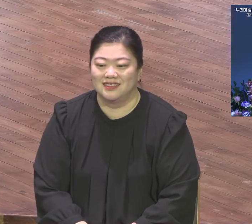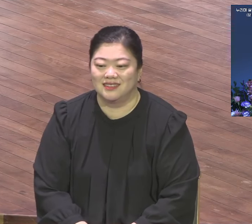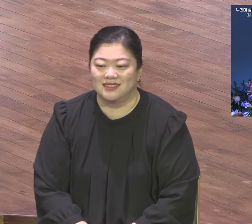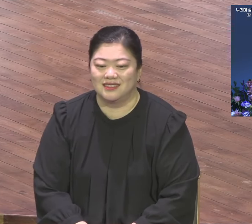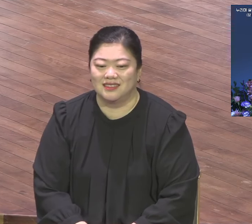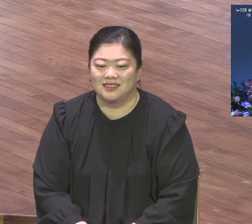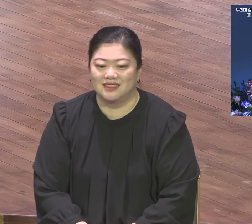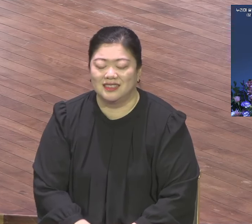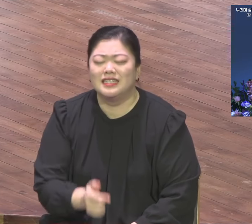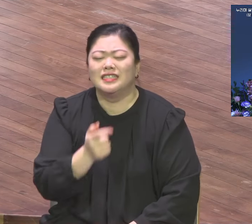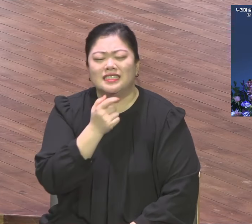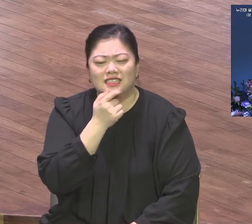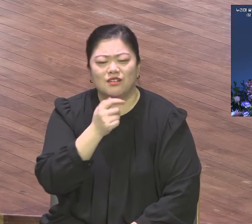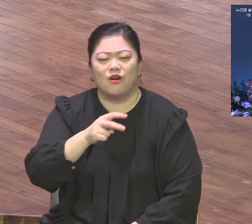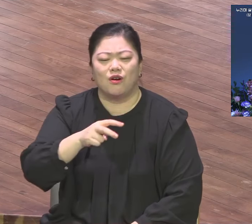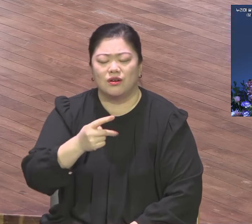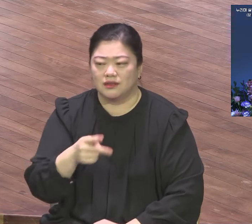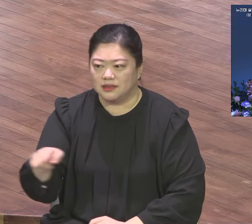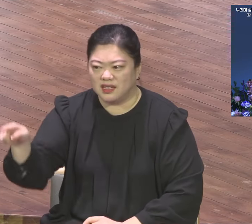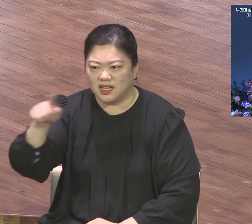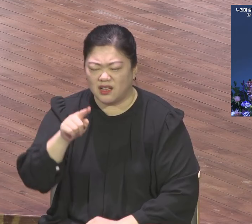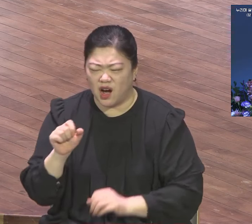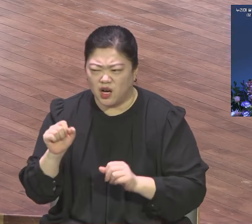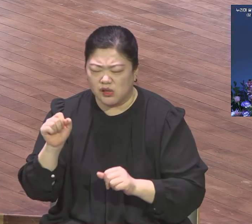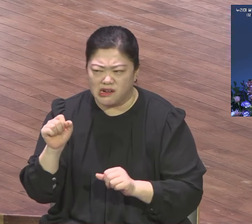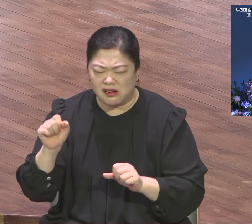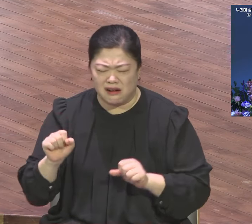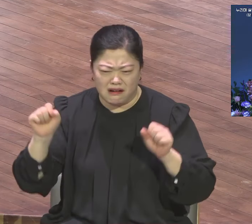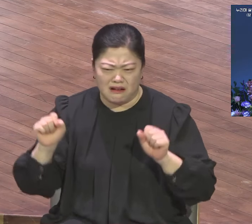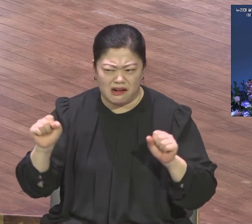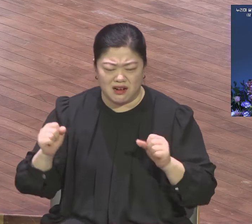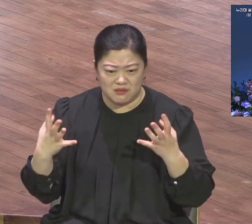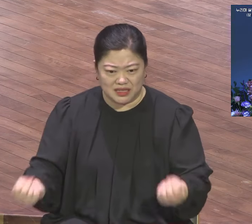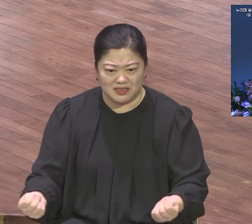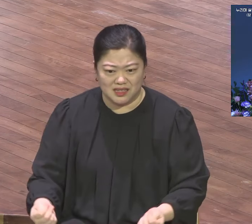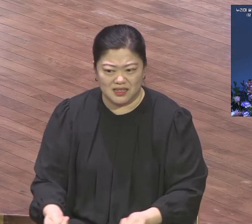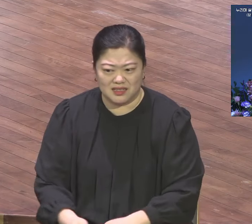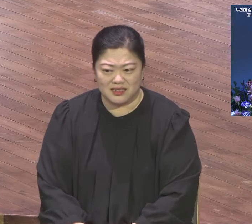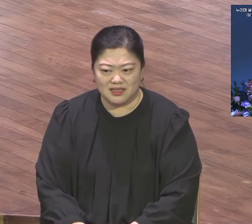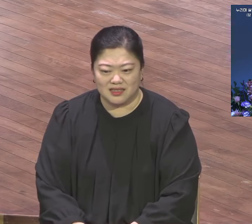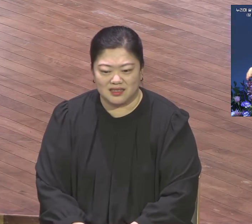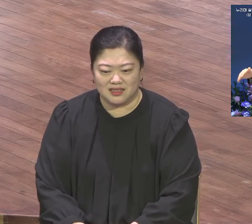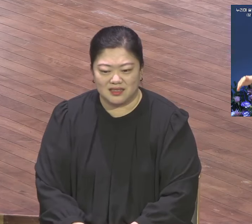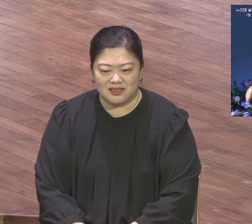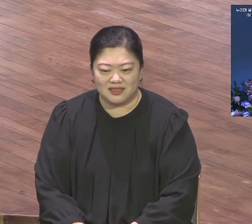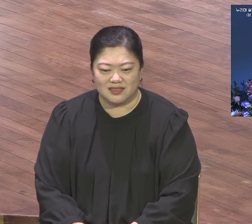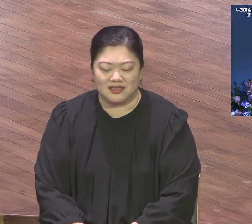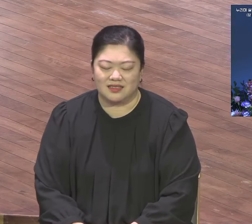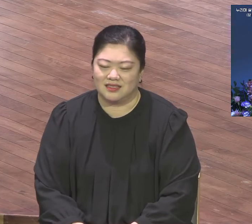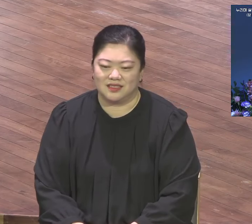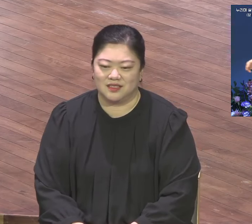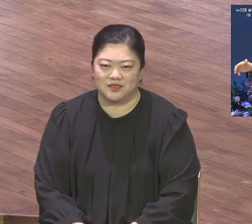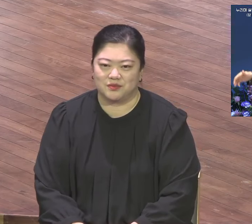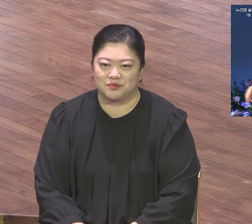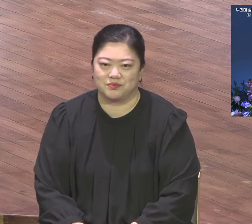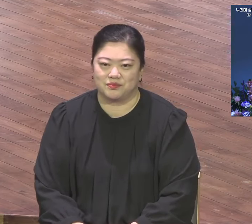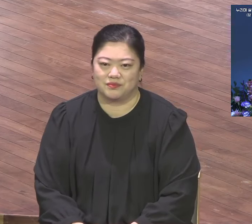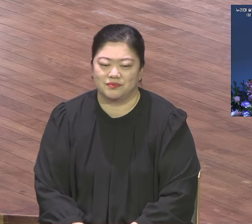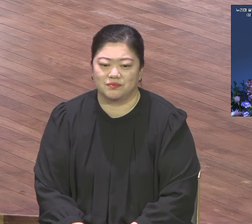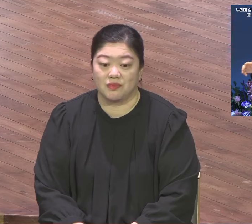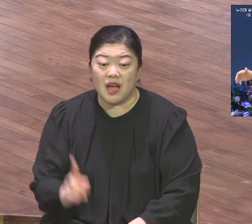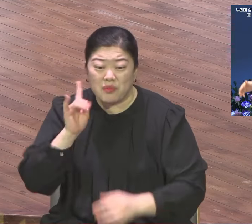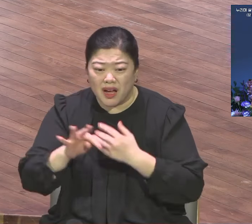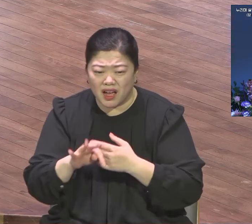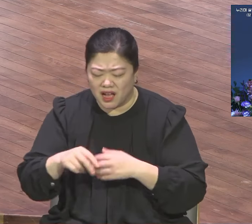하기 싫더라 싫은 사람들이 많이죠. 쫙 하기 싫으면 그냥 걷기라도 이렇게 이게 아파트 동기는 거 막